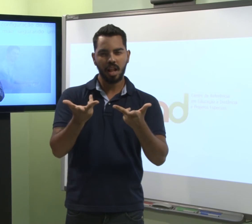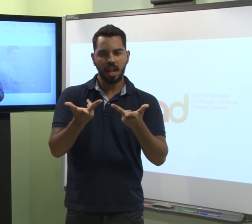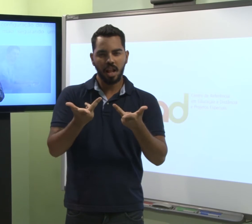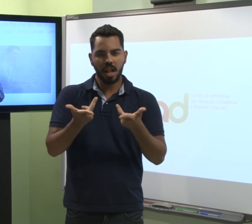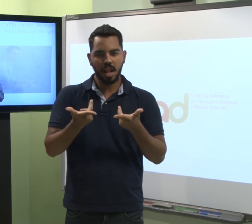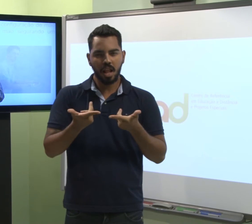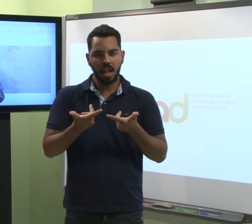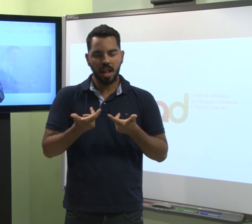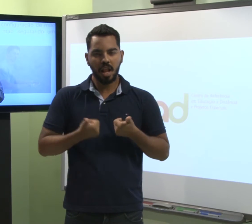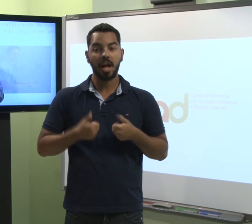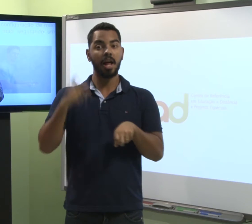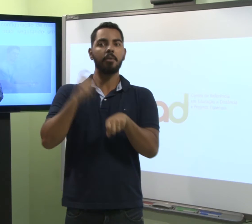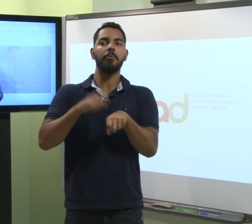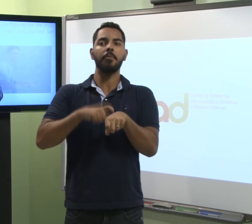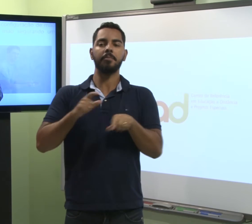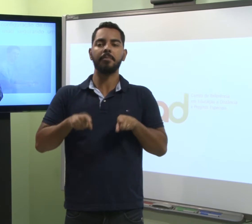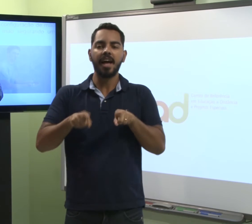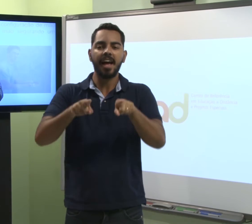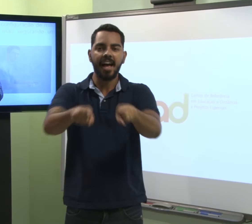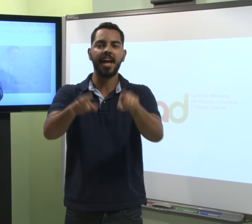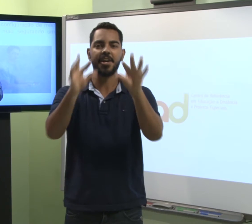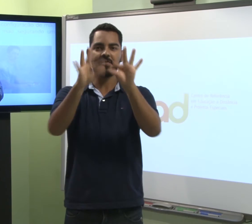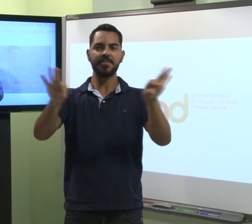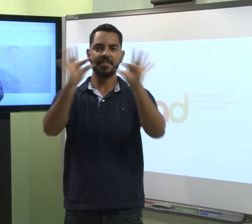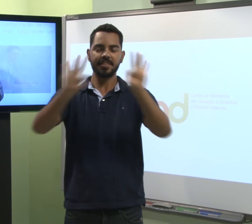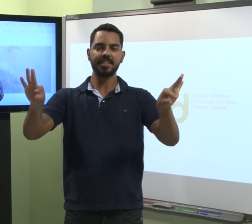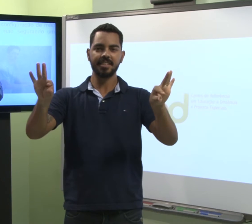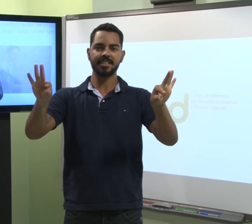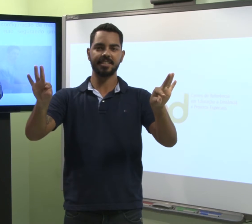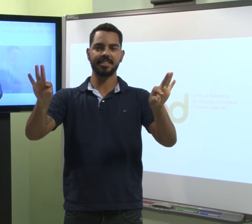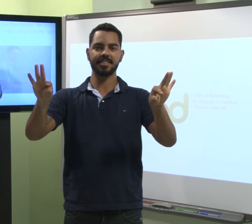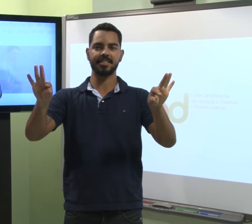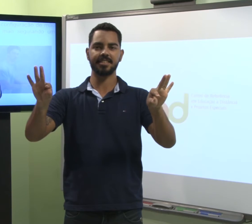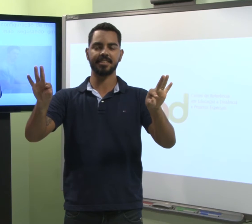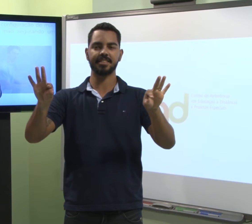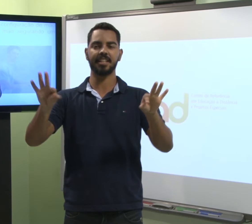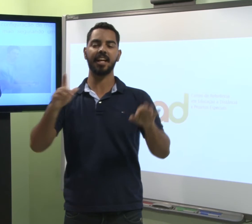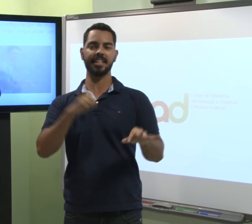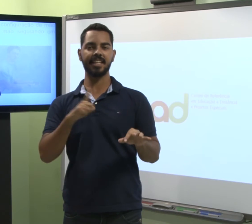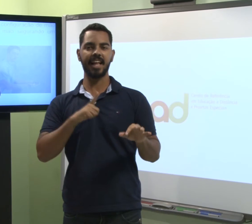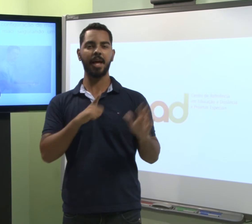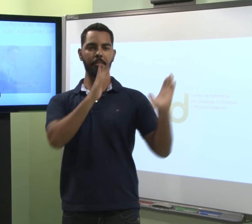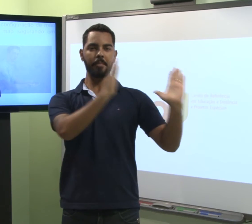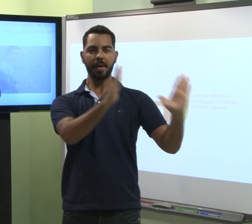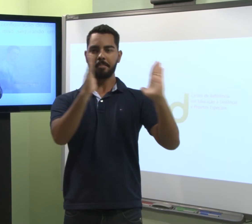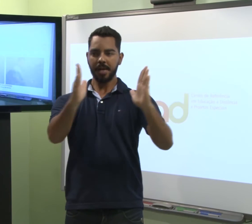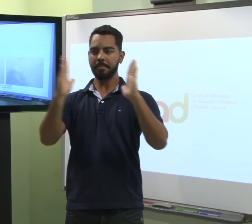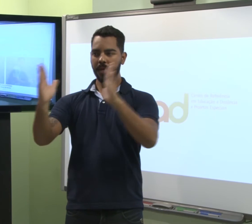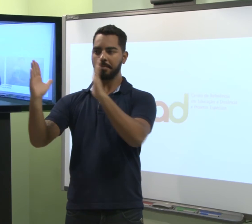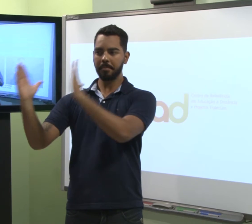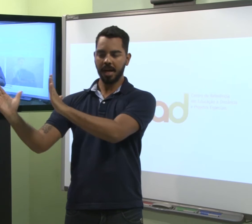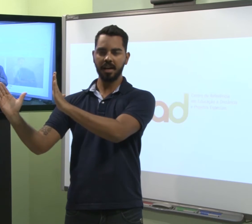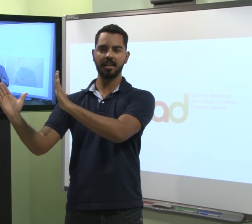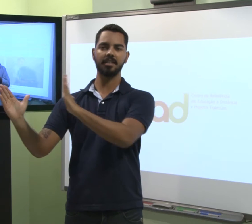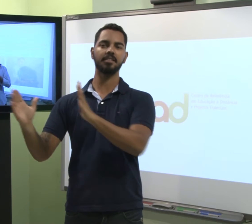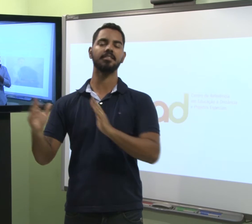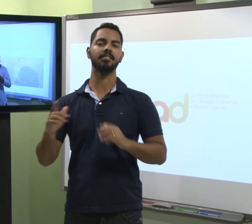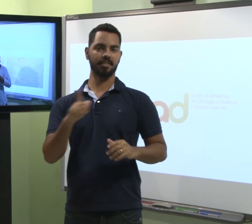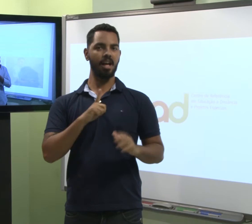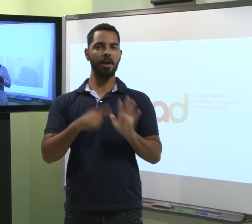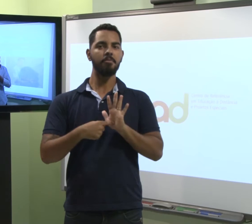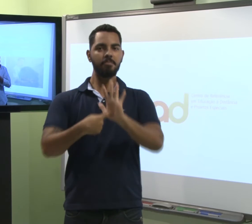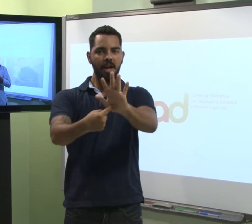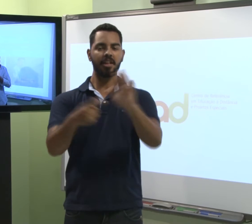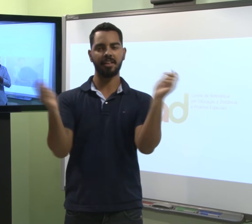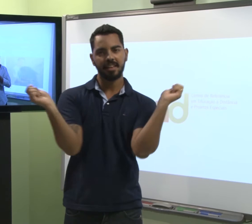forma simultânea e sequencial numa mesma expressão verbal. E ao decorrer as